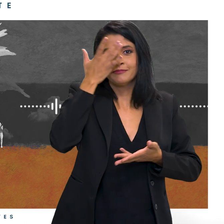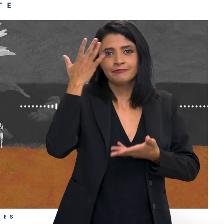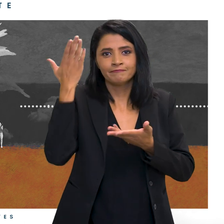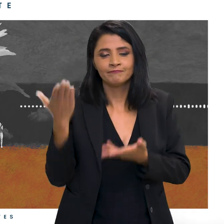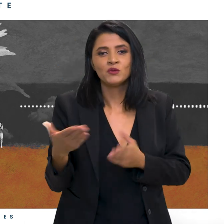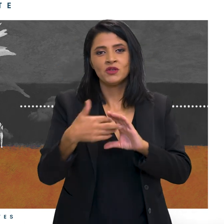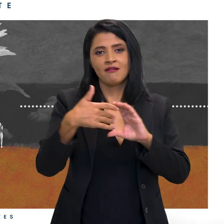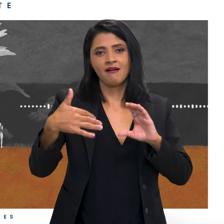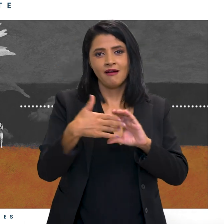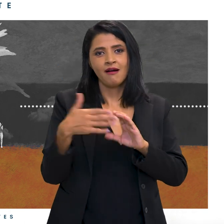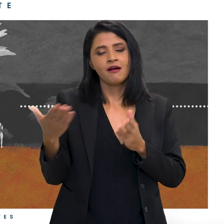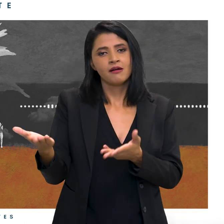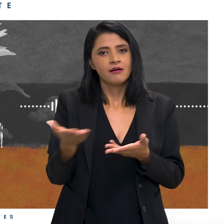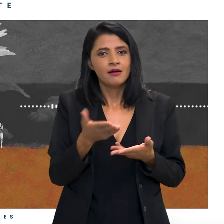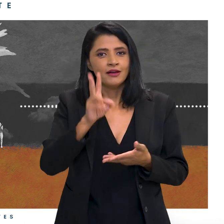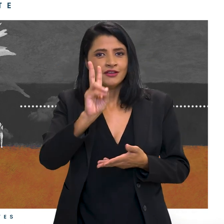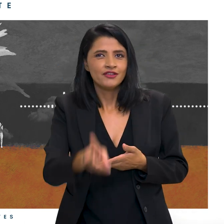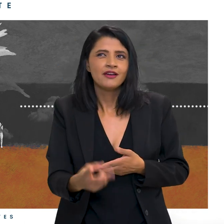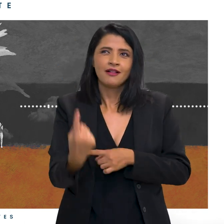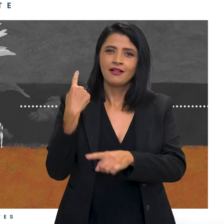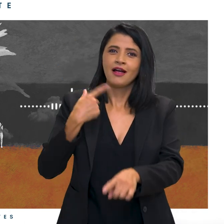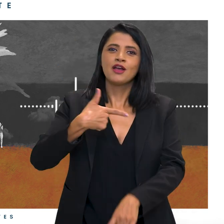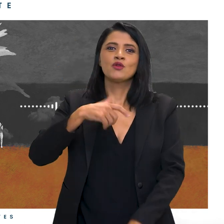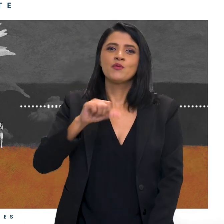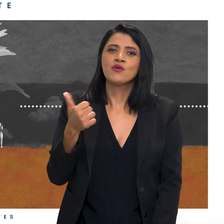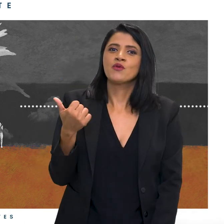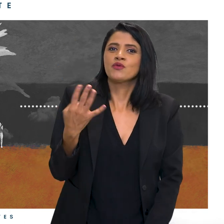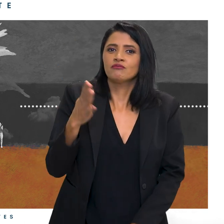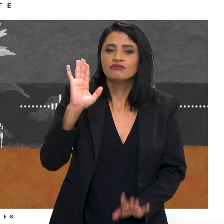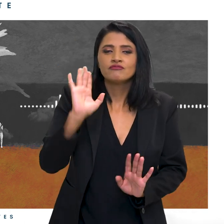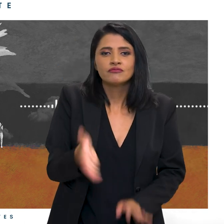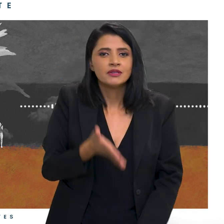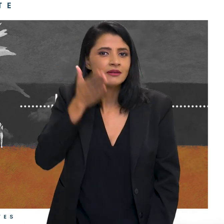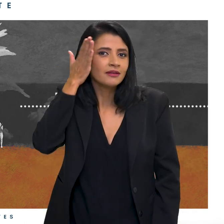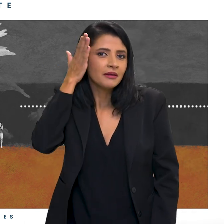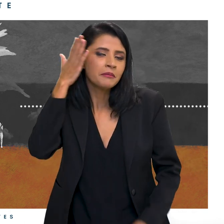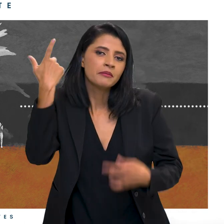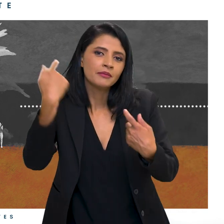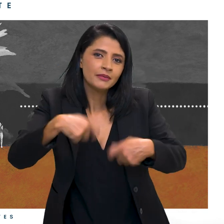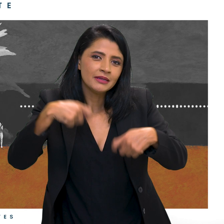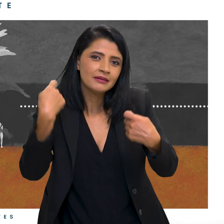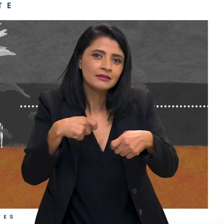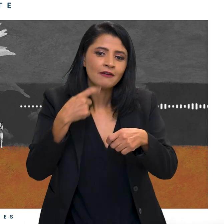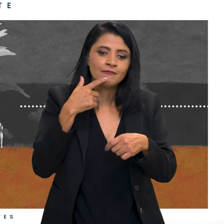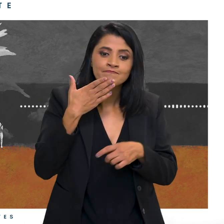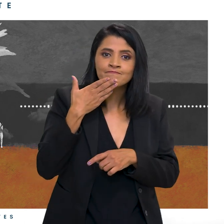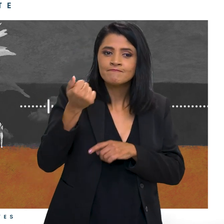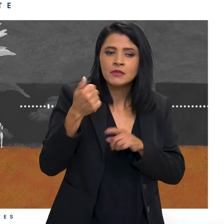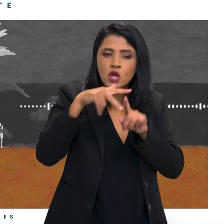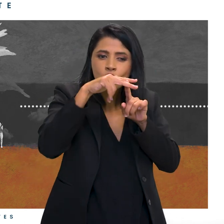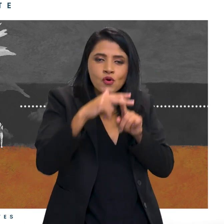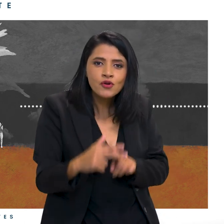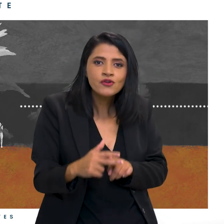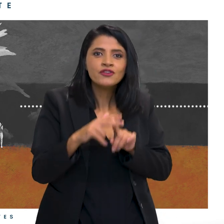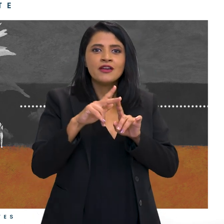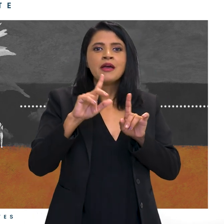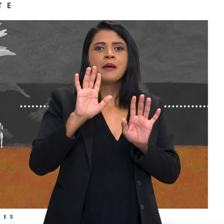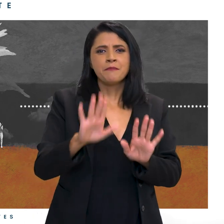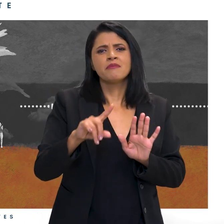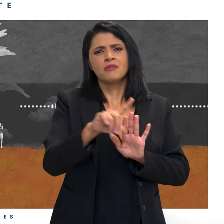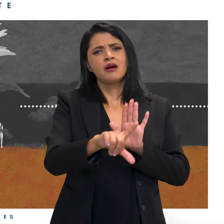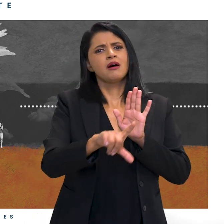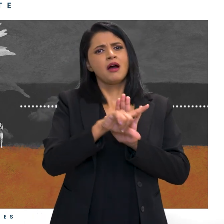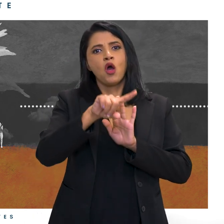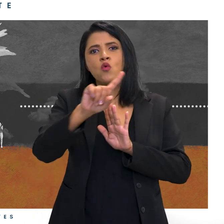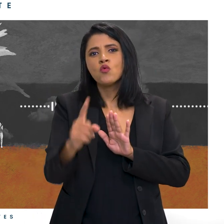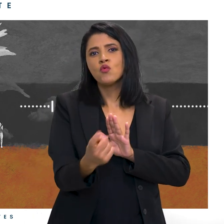acolhe os doentes raros, ela foi assinada em janeiro de 2014, e nós já sabemos que ela precisava dar uma atualizada, mas ela